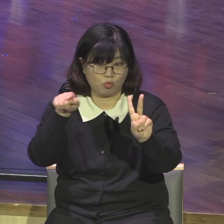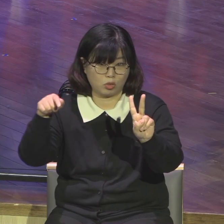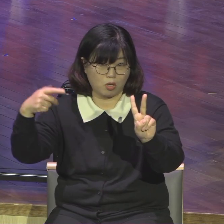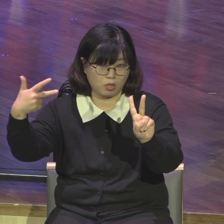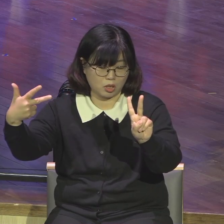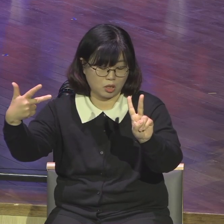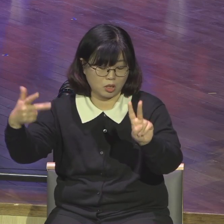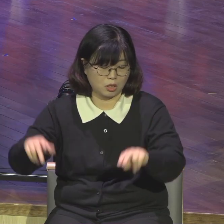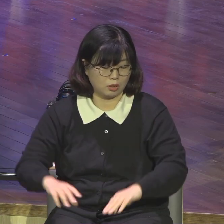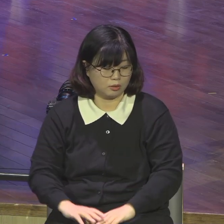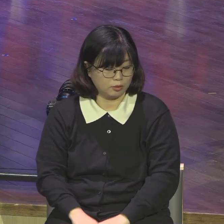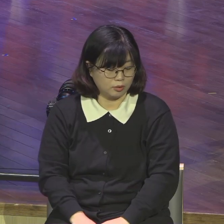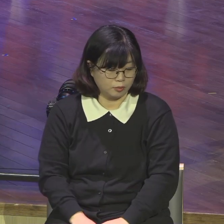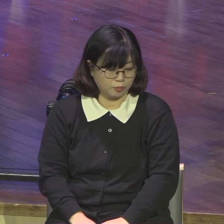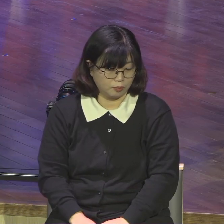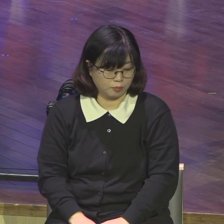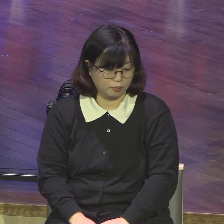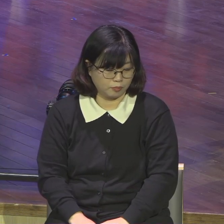말씀